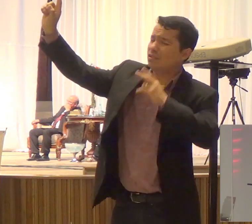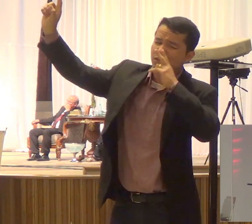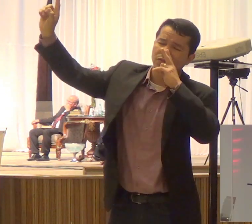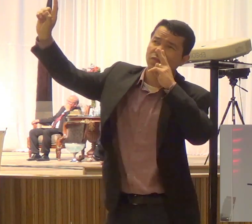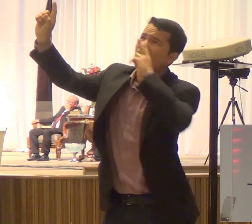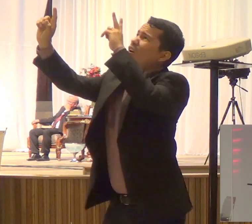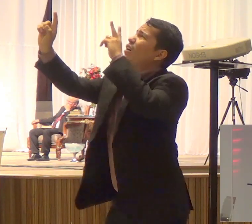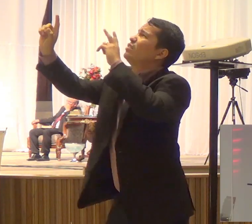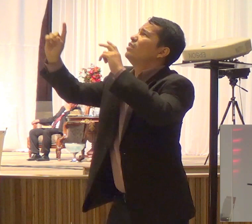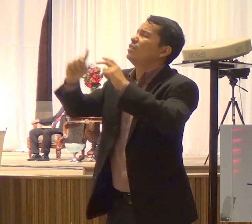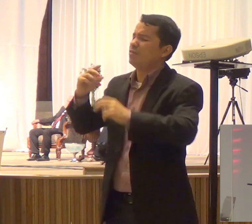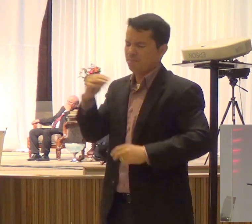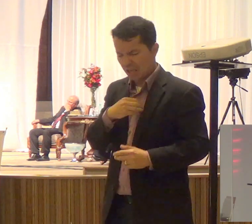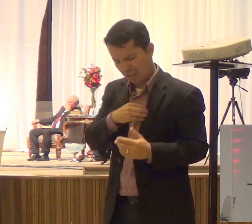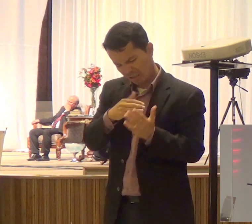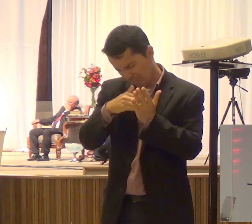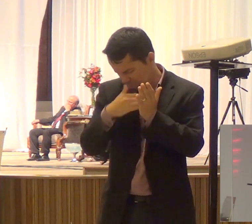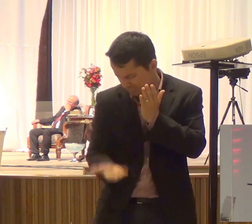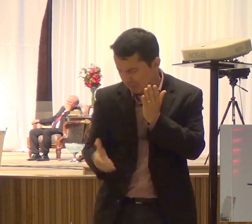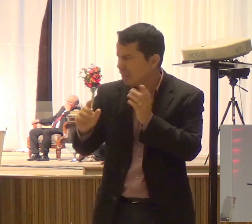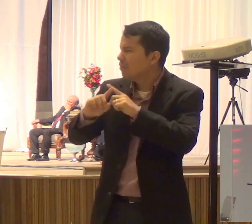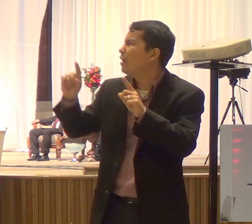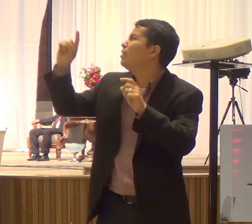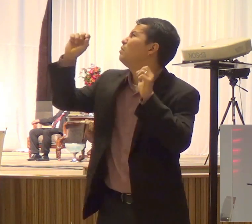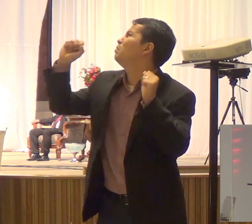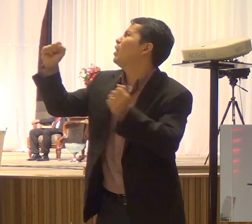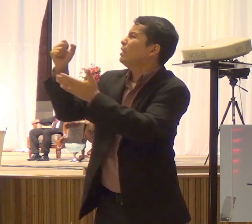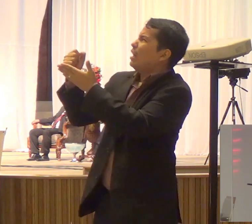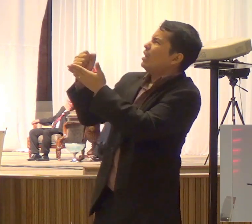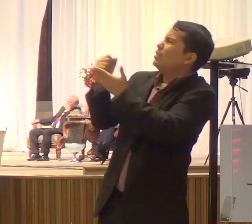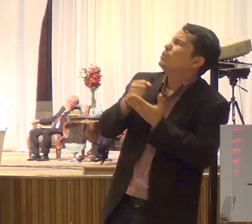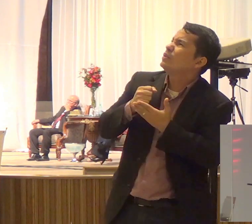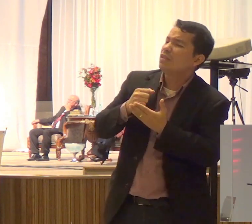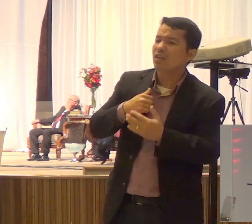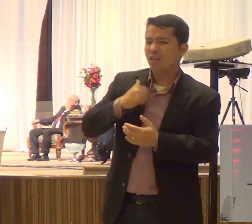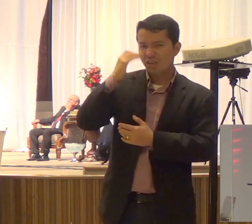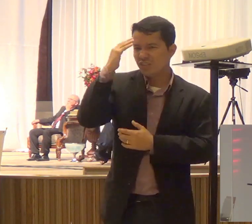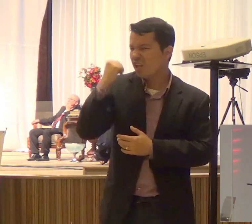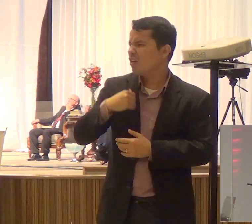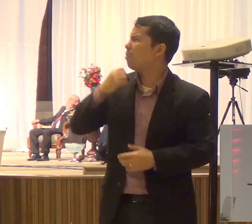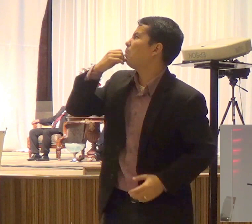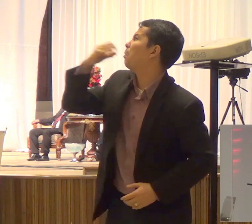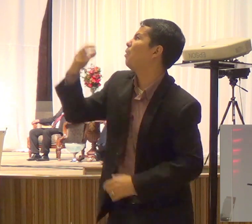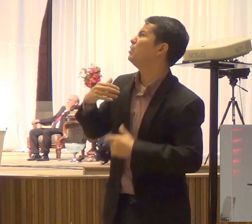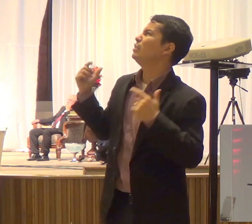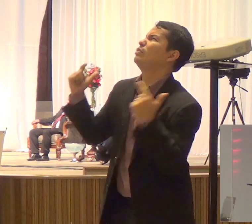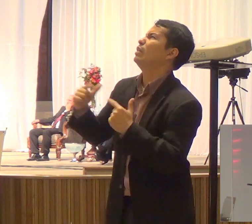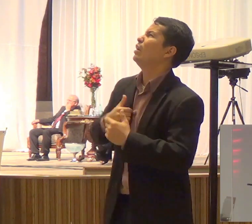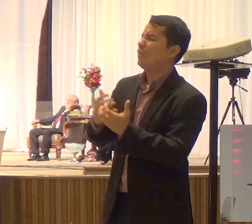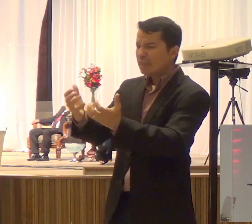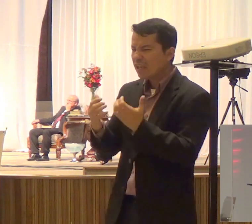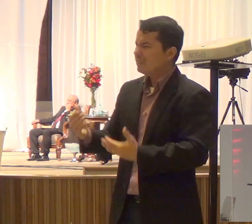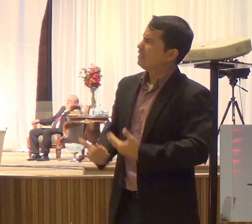levanta. E a gente poder dizer: Senhor, eu sei que eu não sou bom o suficiente, mas usa-me para a Tua glória de novo e outra